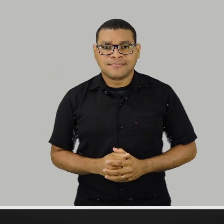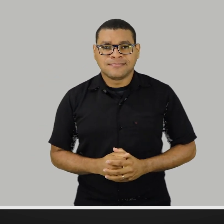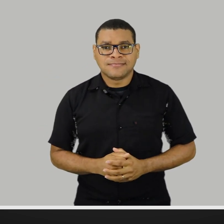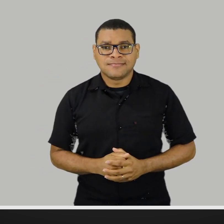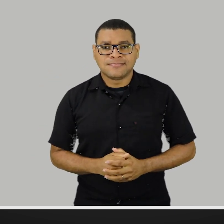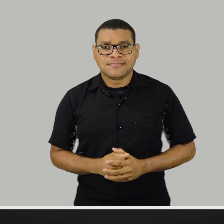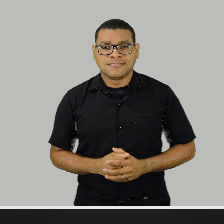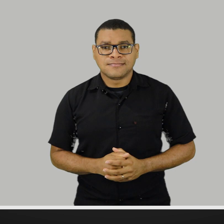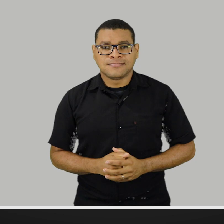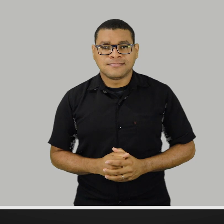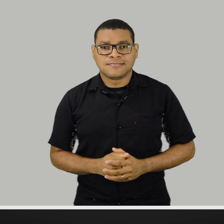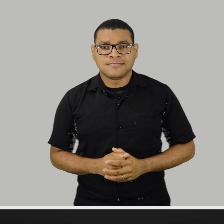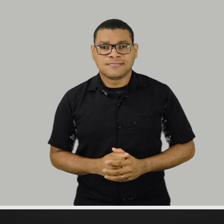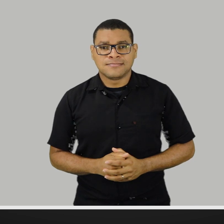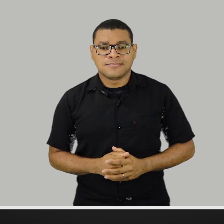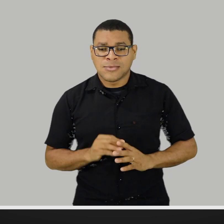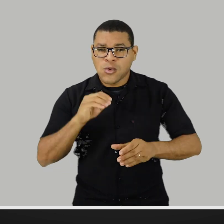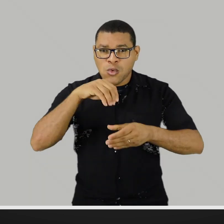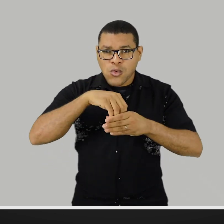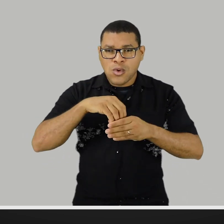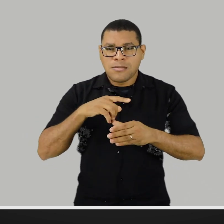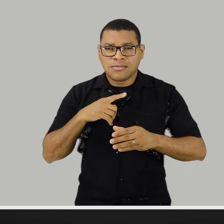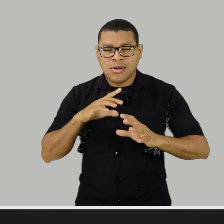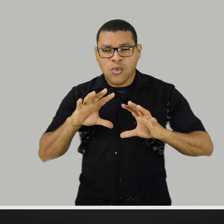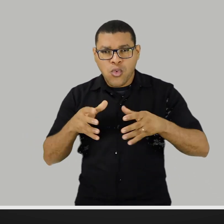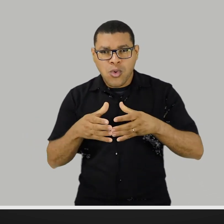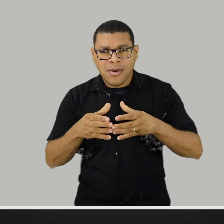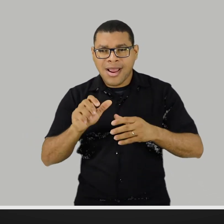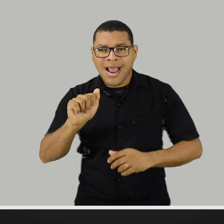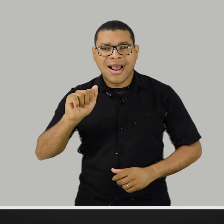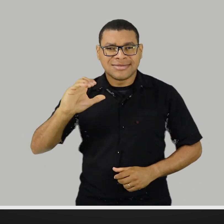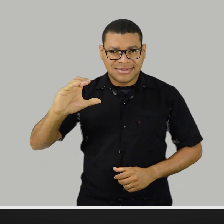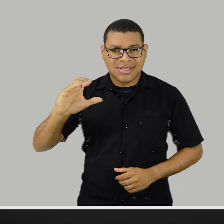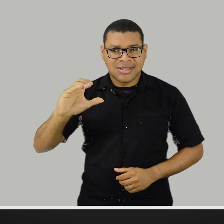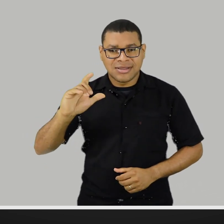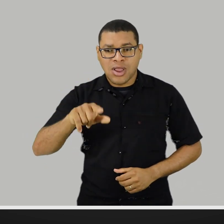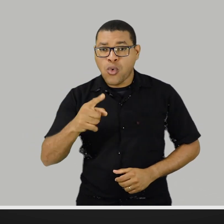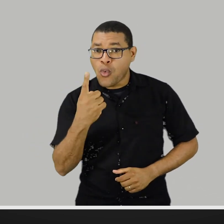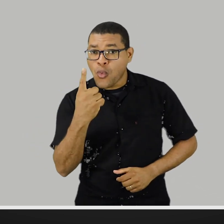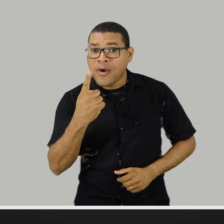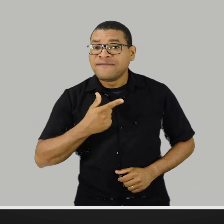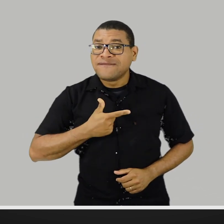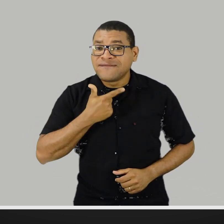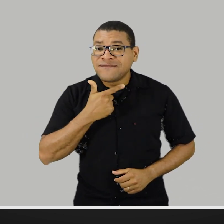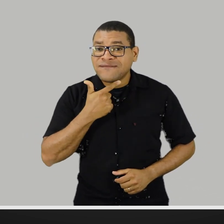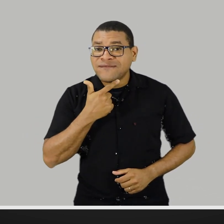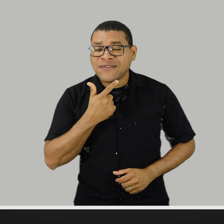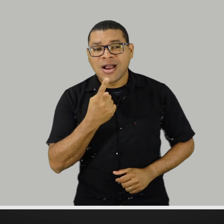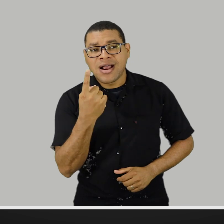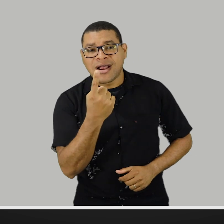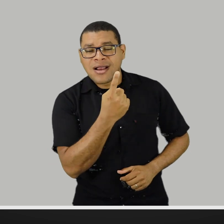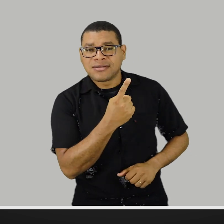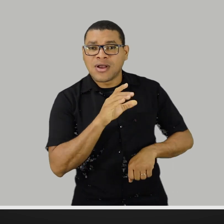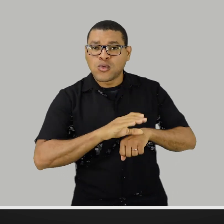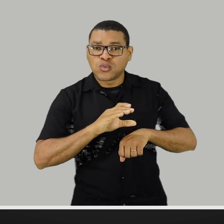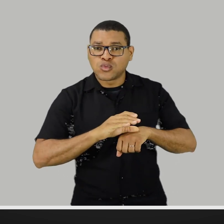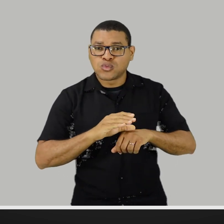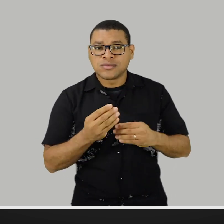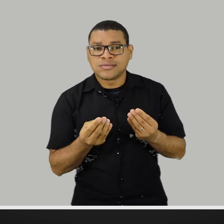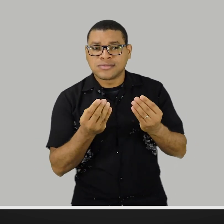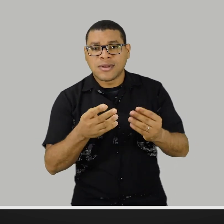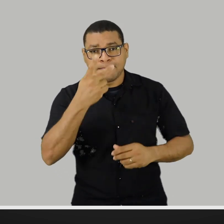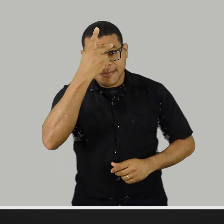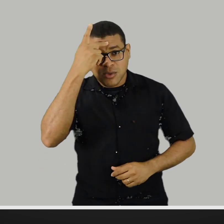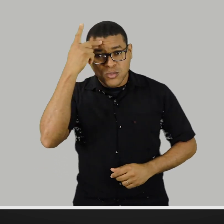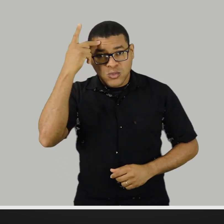7.1 fica reservada no grupo de ampla concorrência uma vaga por curso oferecido pela UFES para